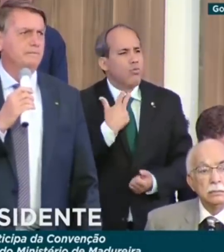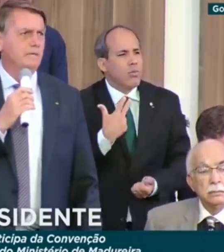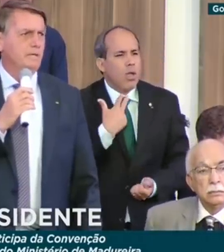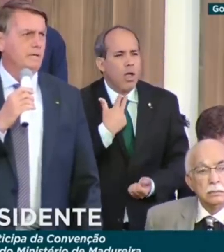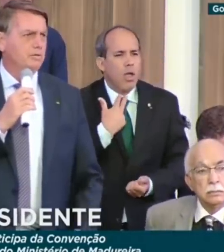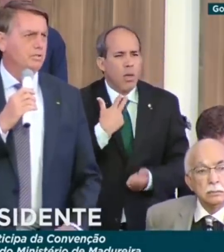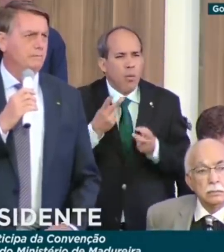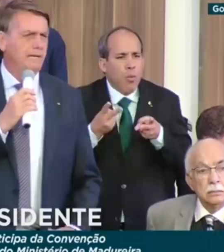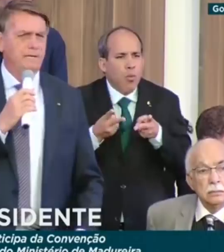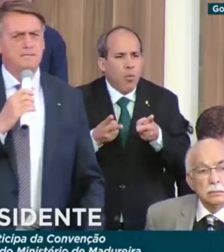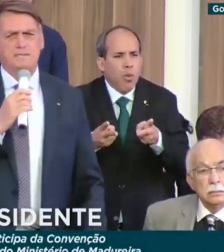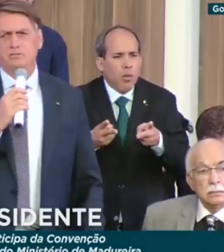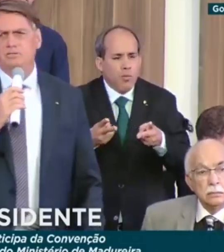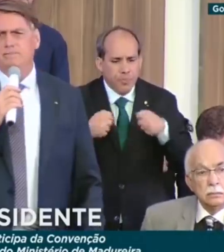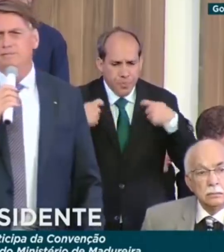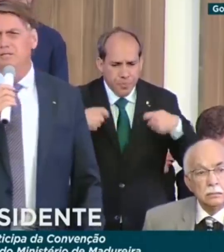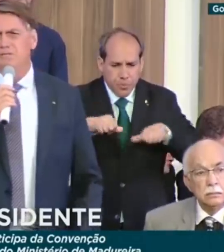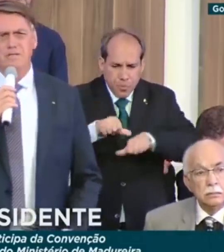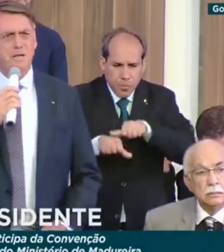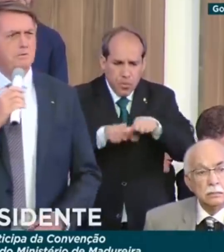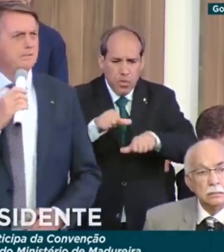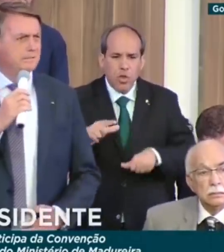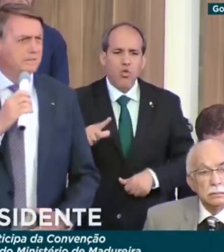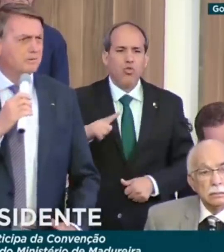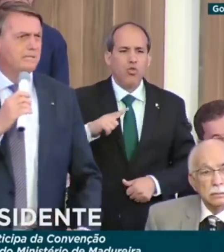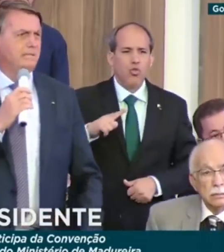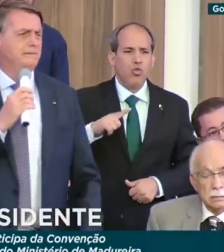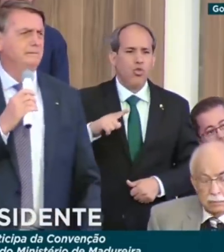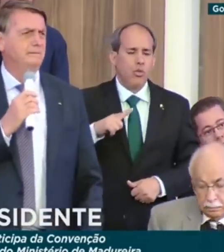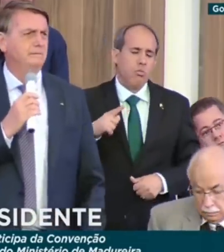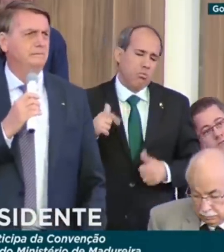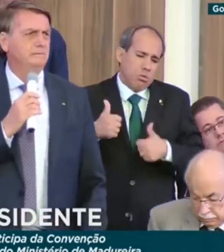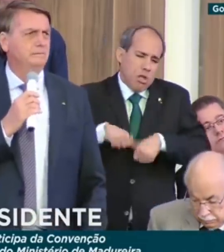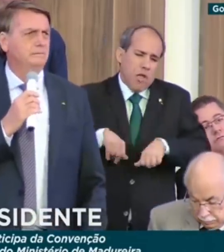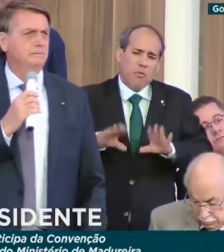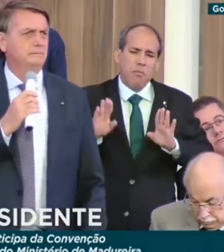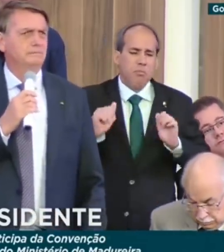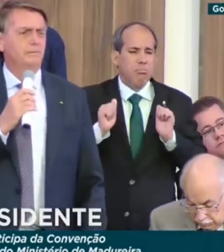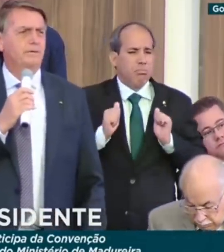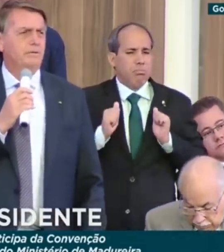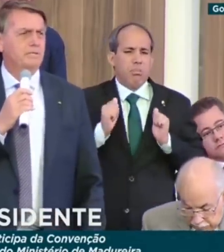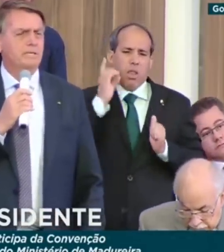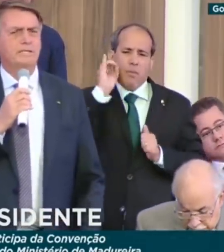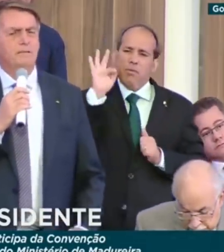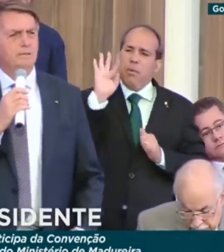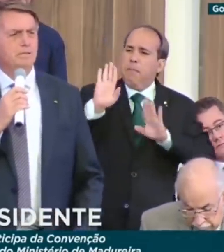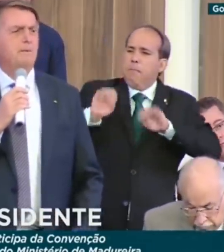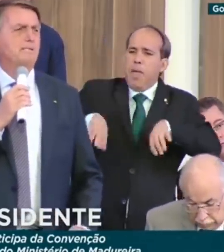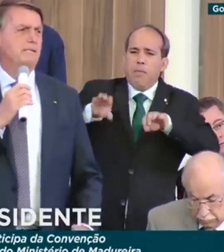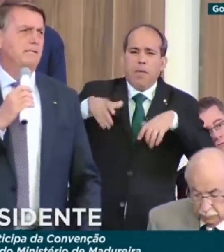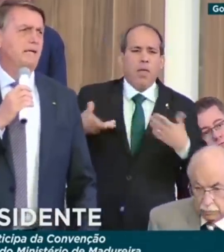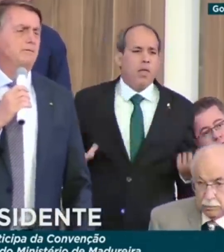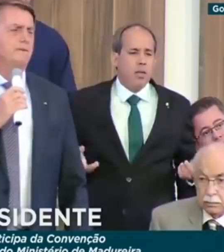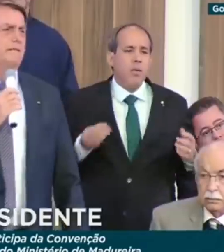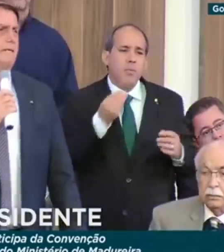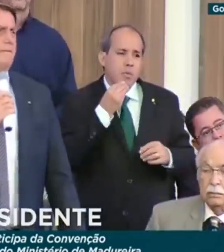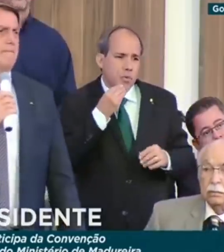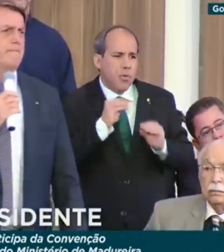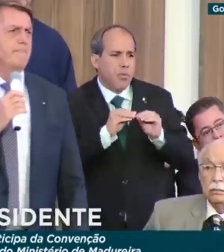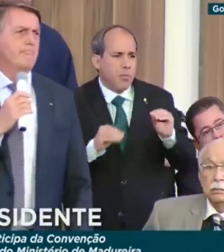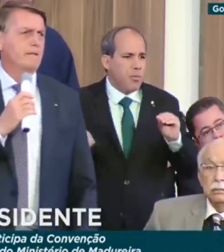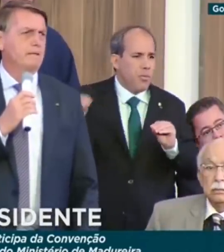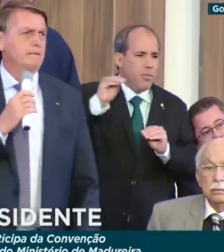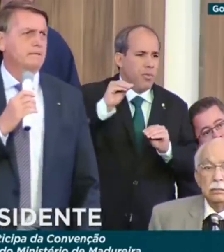Brasil. Eu tinha uma reeleição de deputado federal tranquila, por que não dizer até mesmo para o Senado